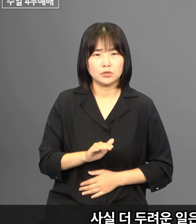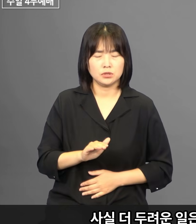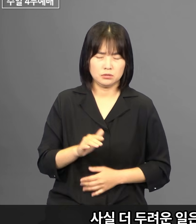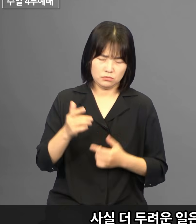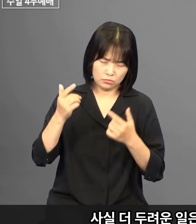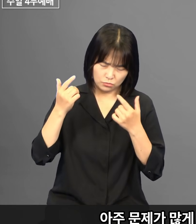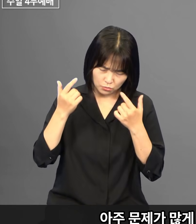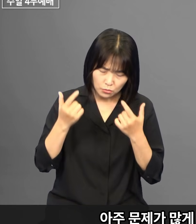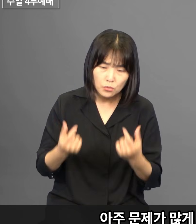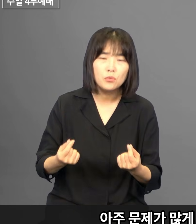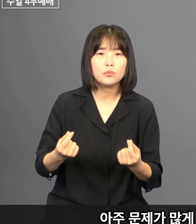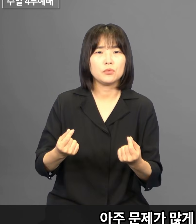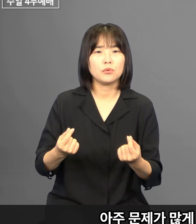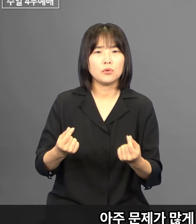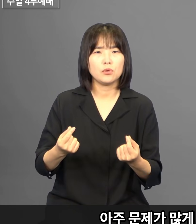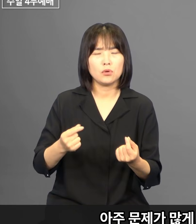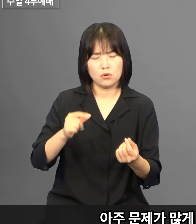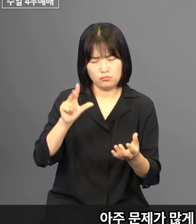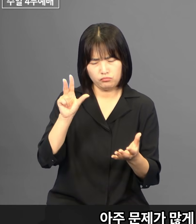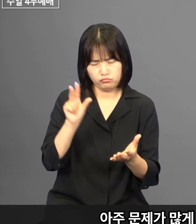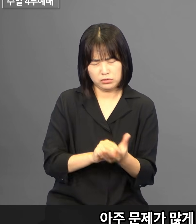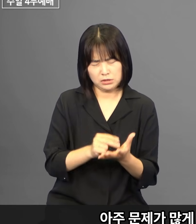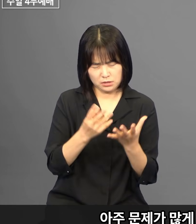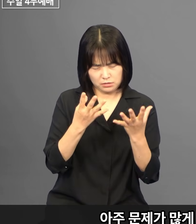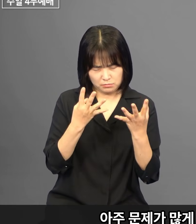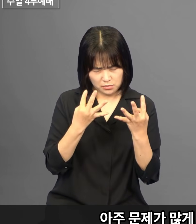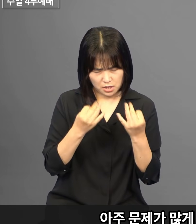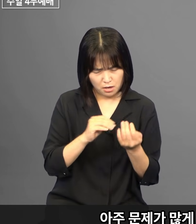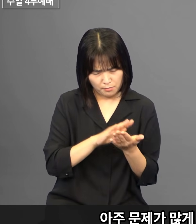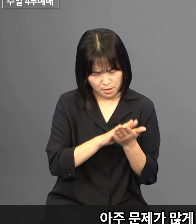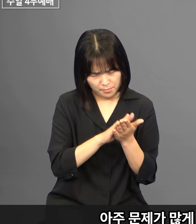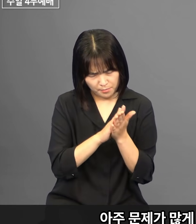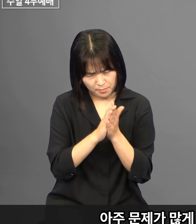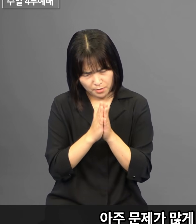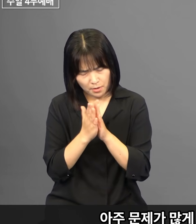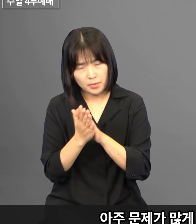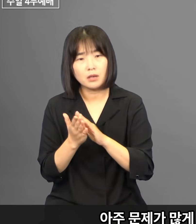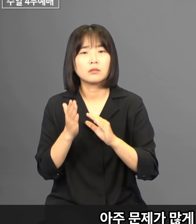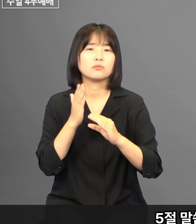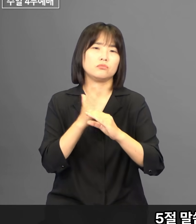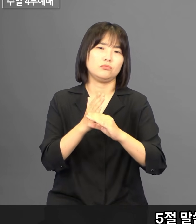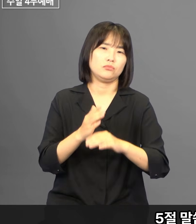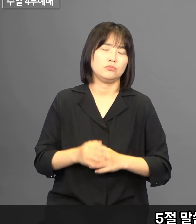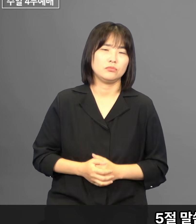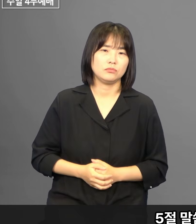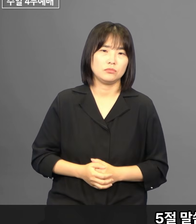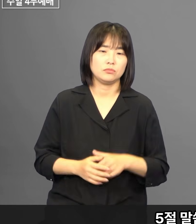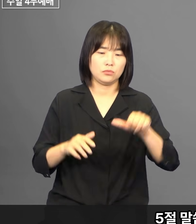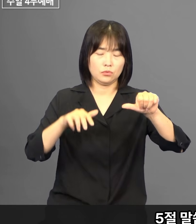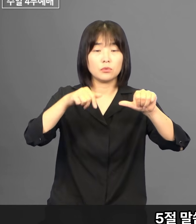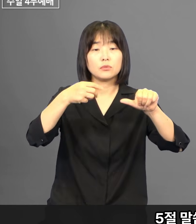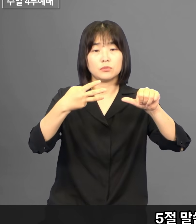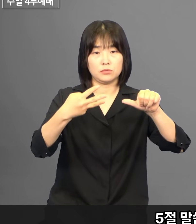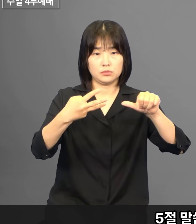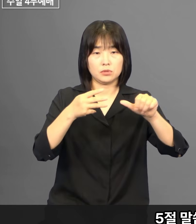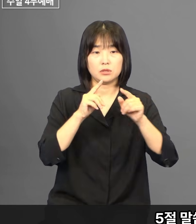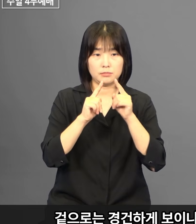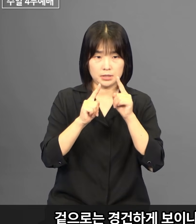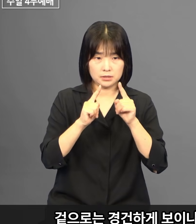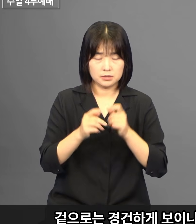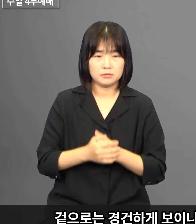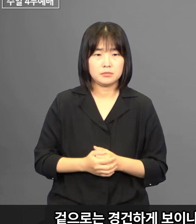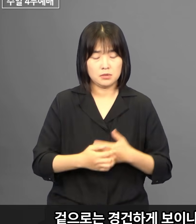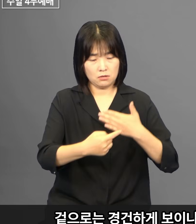동일하게 아주 문제가 많게 변해가고 있다는 것입니다. 5절 말씀을 한번